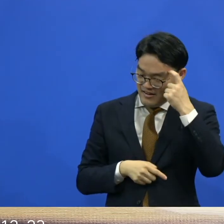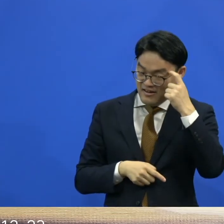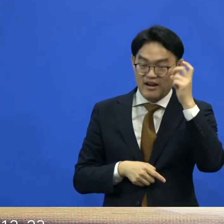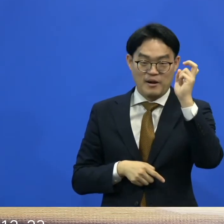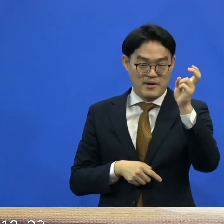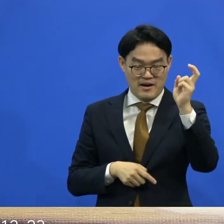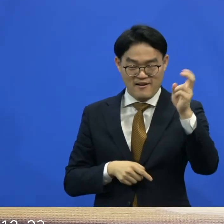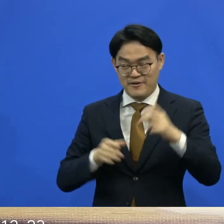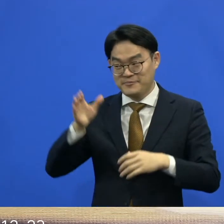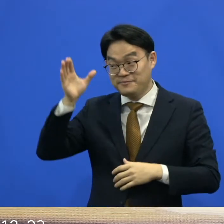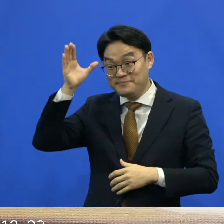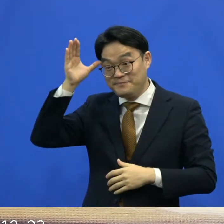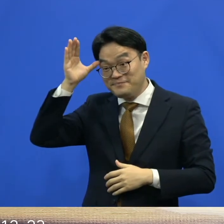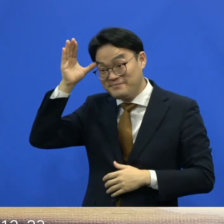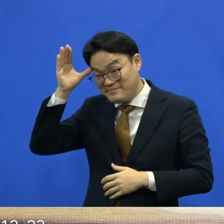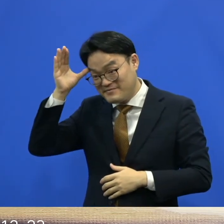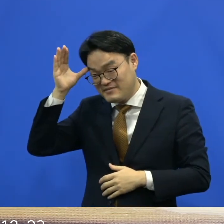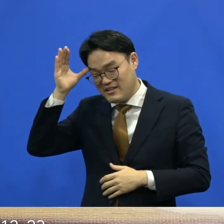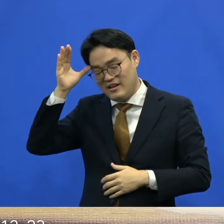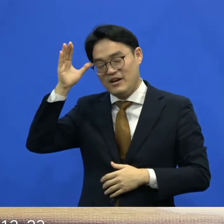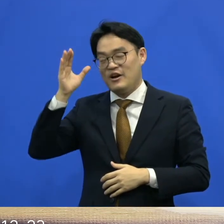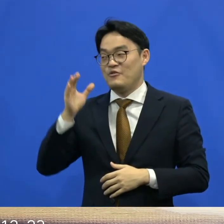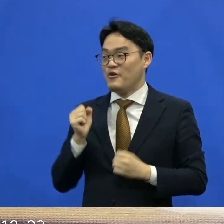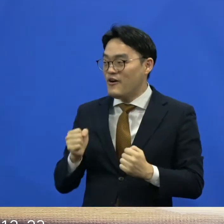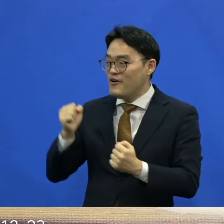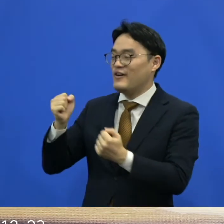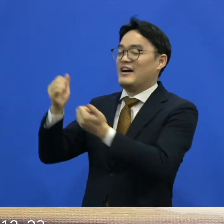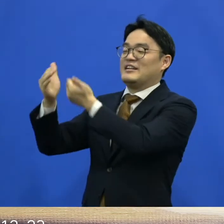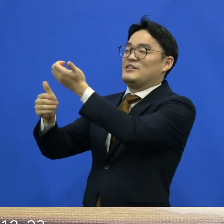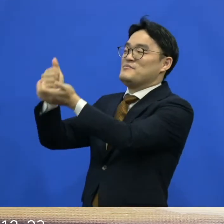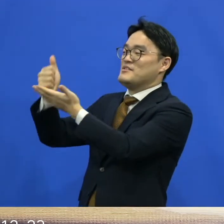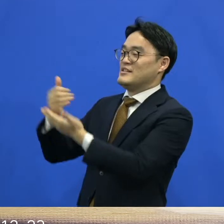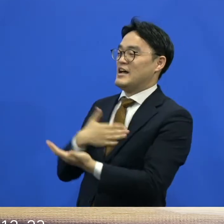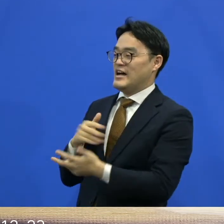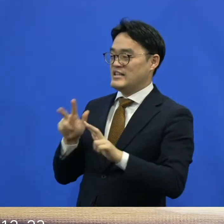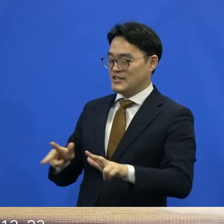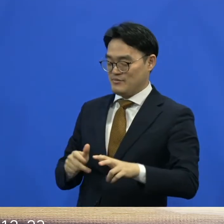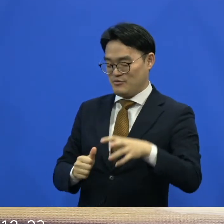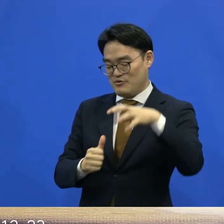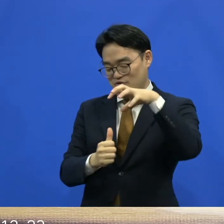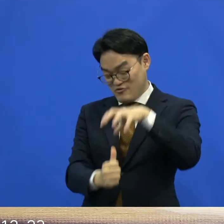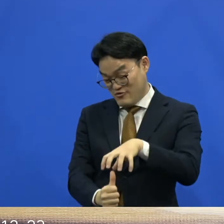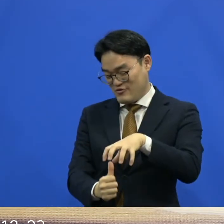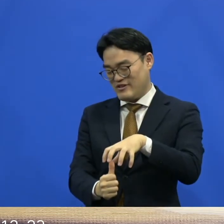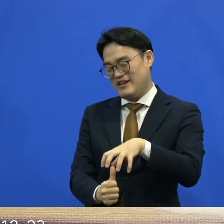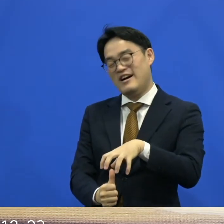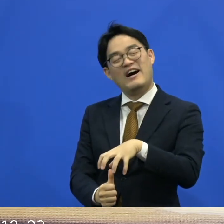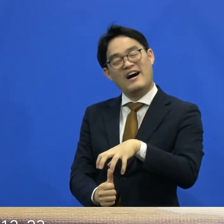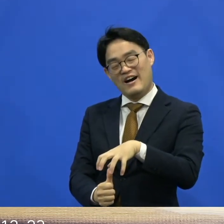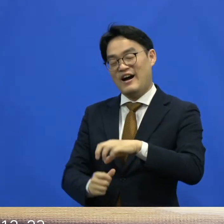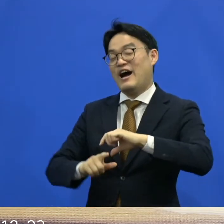그렇게 생각했을 것입니다. 야, 하나님이 날 여기에 가두어 둘 리가 없지.